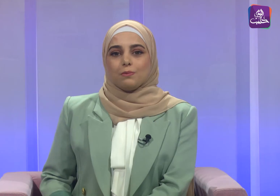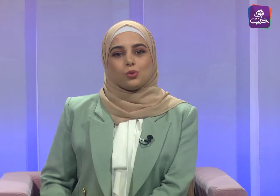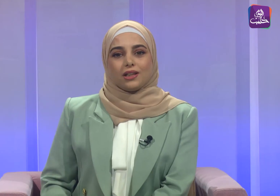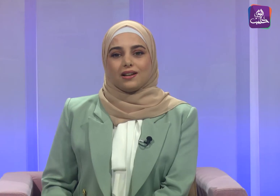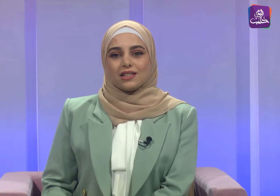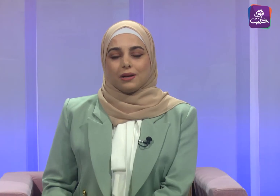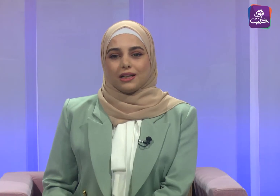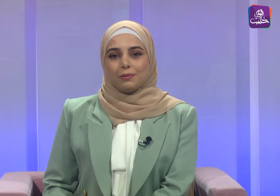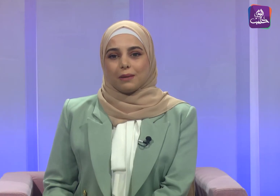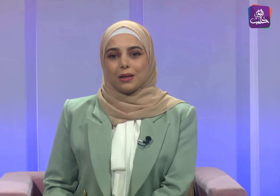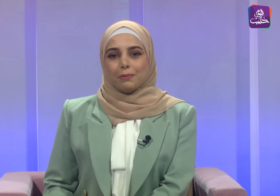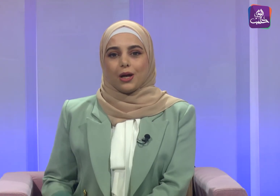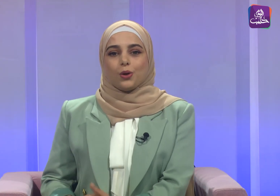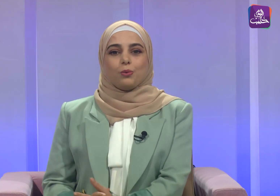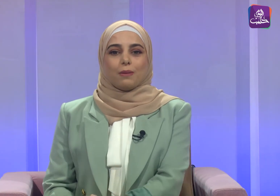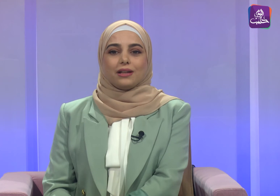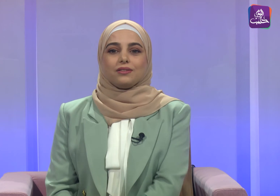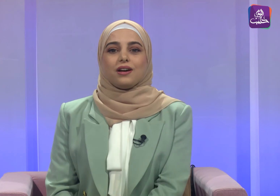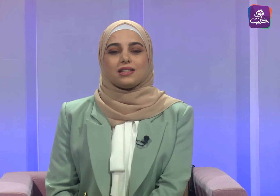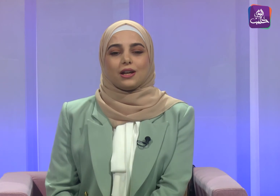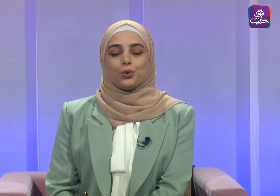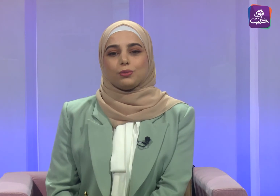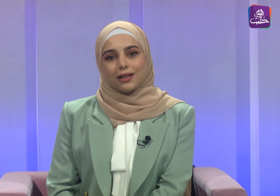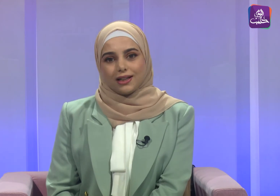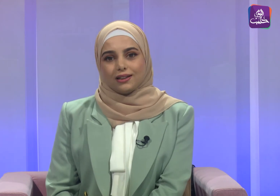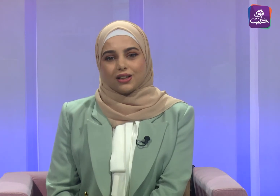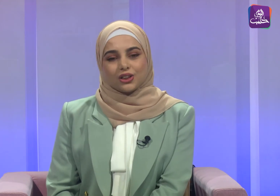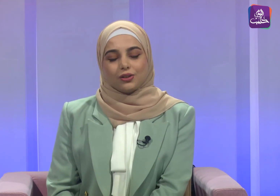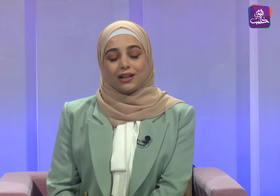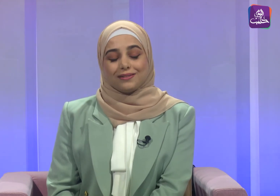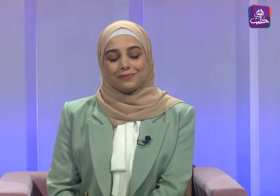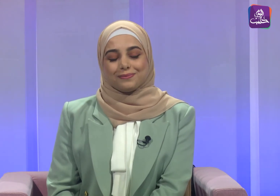مشوارنا الصباحي مكمل معكم وبعد الفاصل رح نكون مع